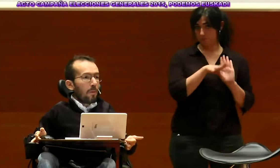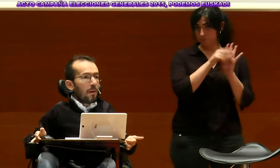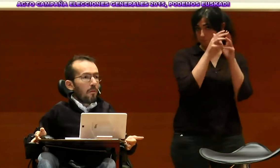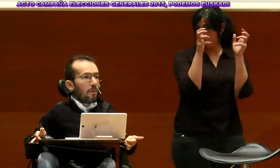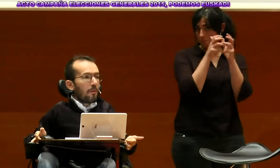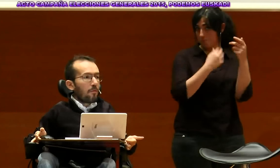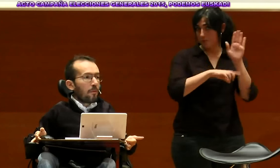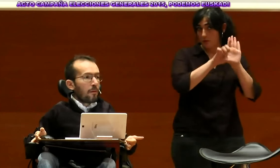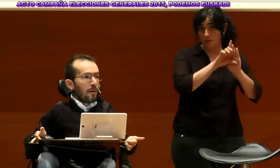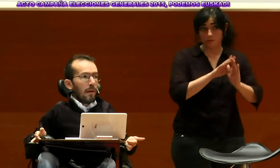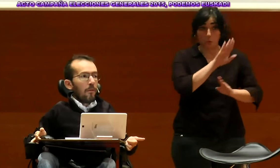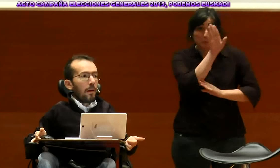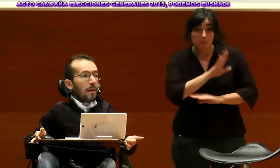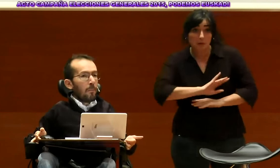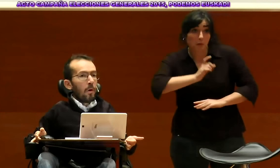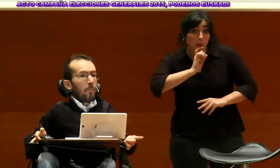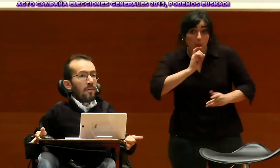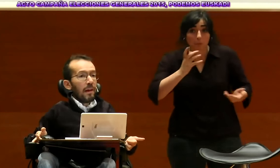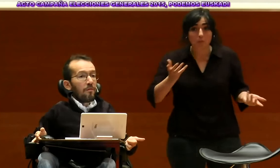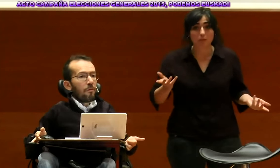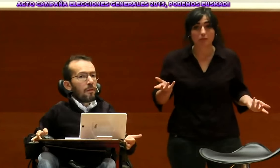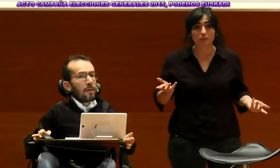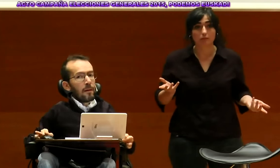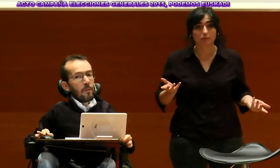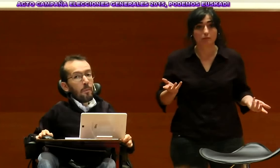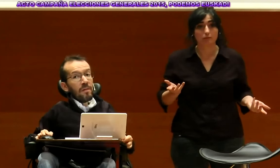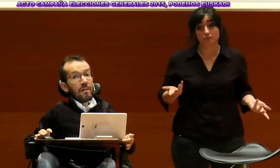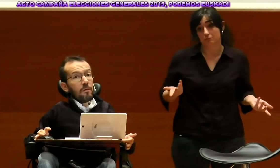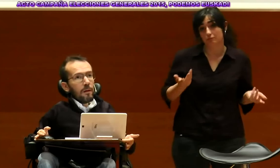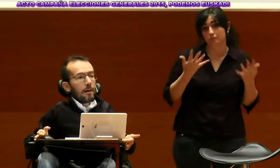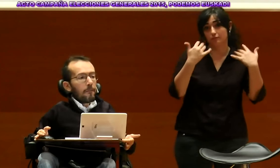parecido complicado lo que he dicho? Creo que, bueno, pues eso.